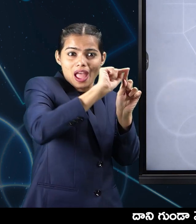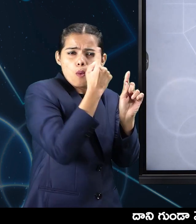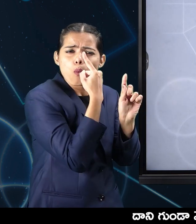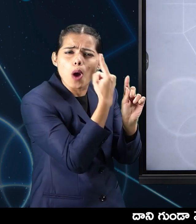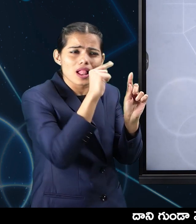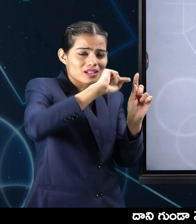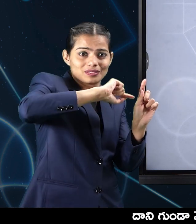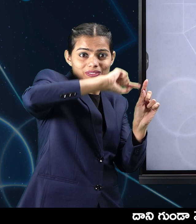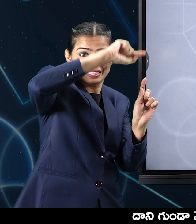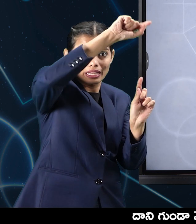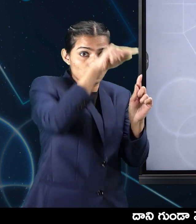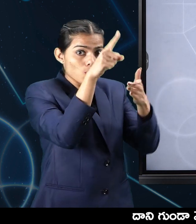ఉంటుంది.